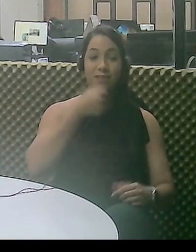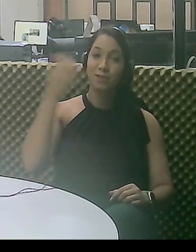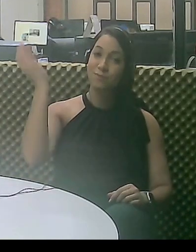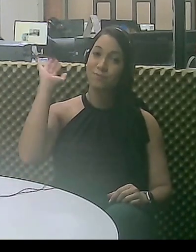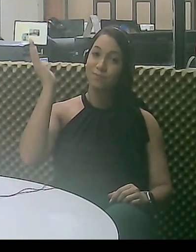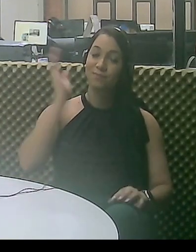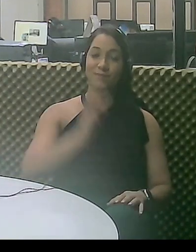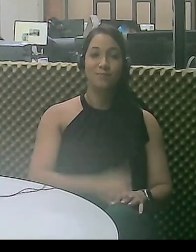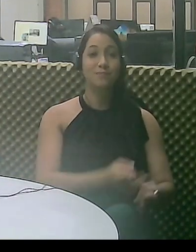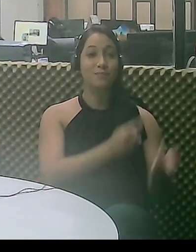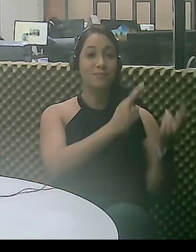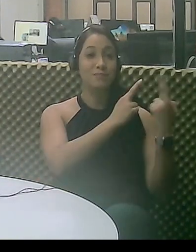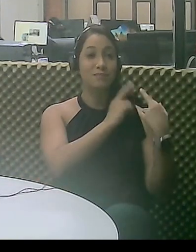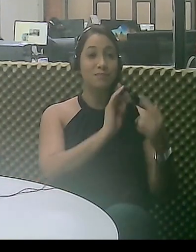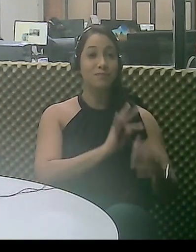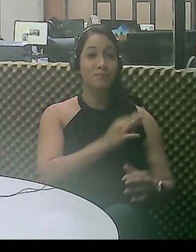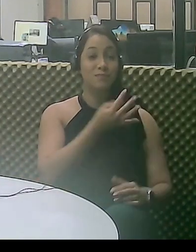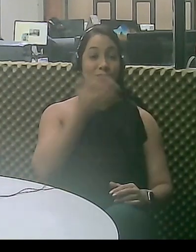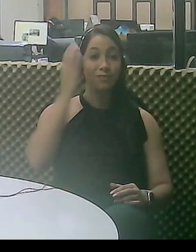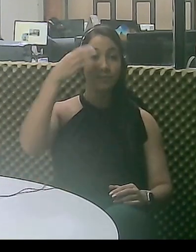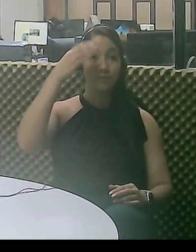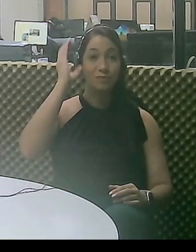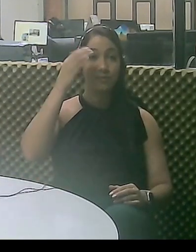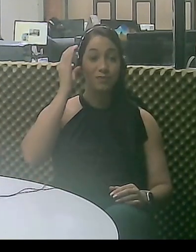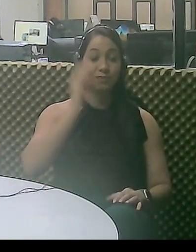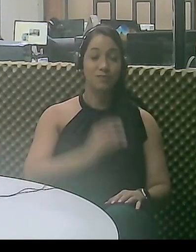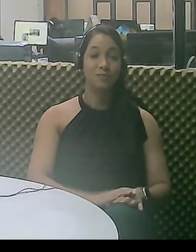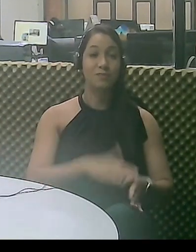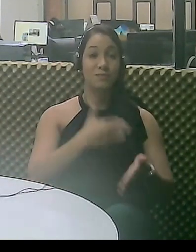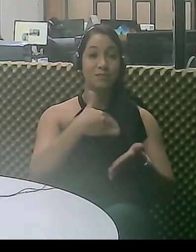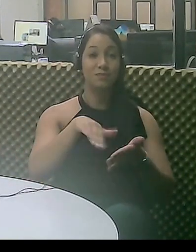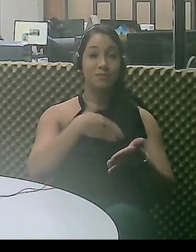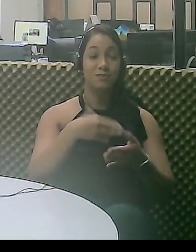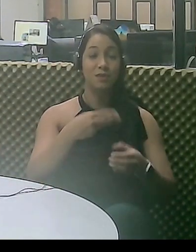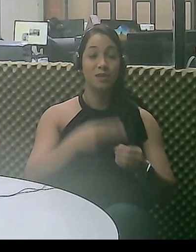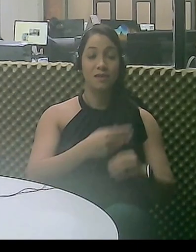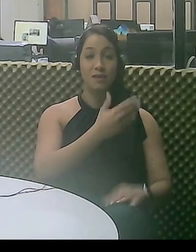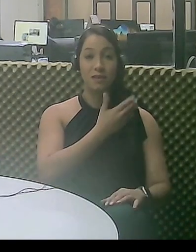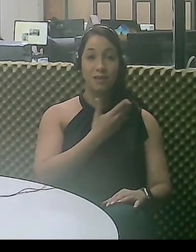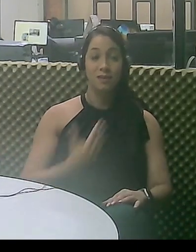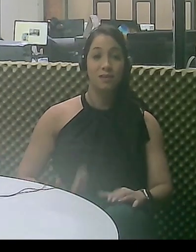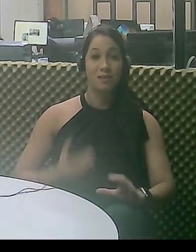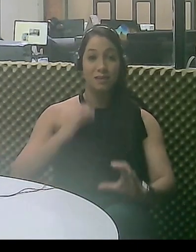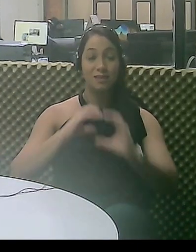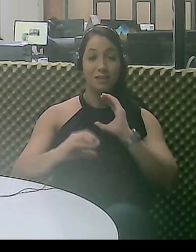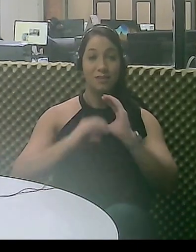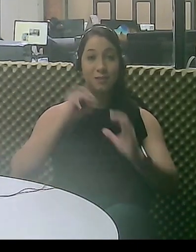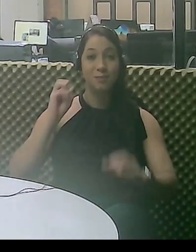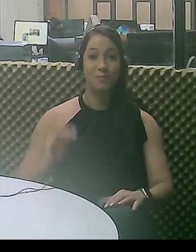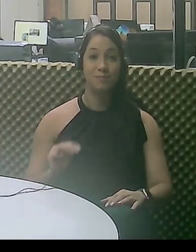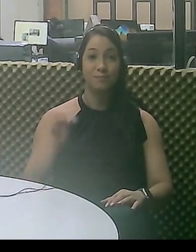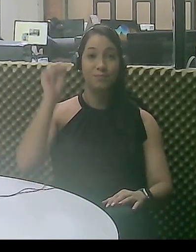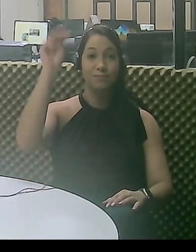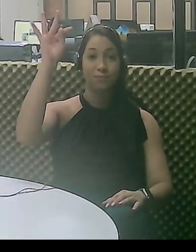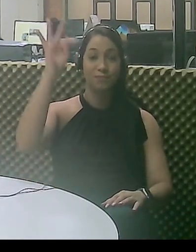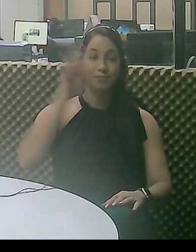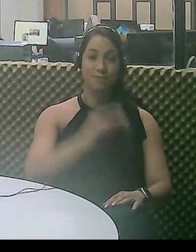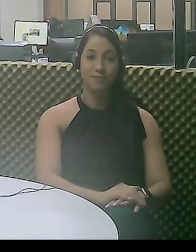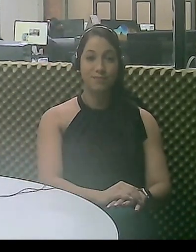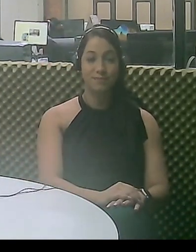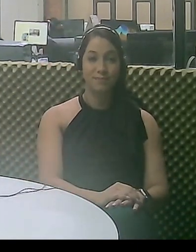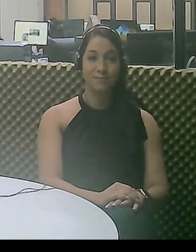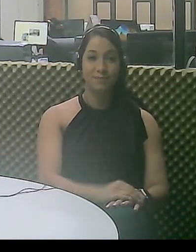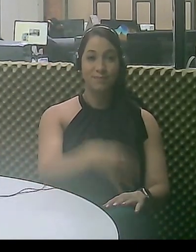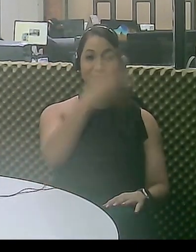Libras Amanda Valentim, responsável técnico Cristiano Silva, secretário municipal de governo e comunicação Marco Túlio